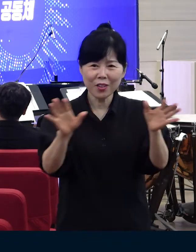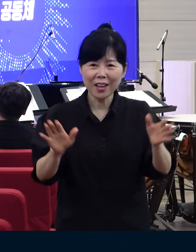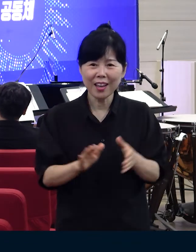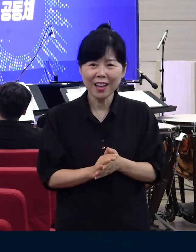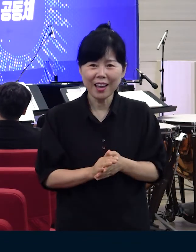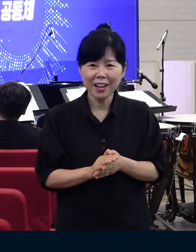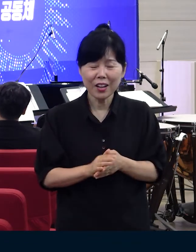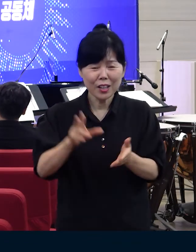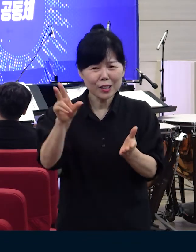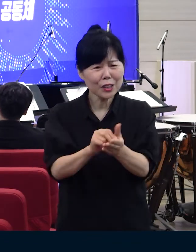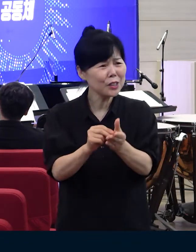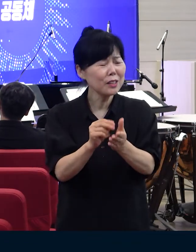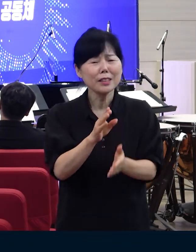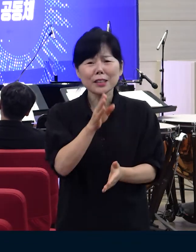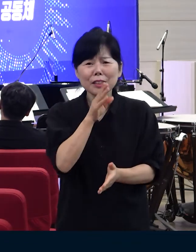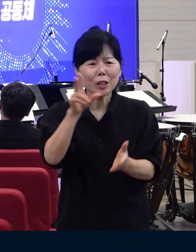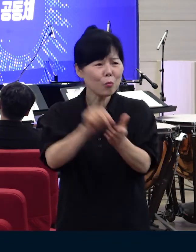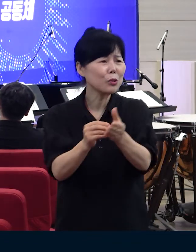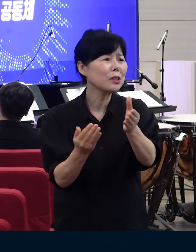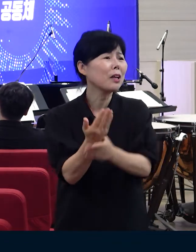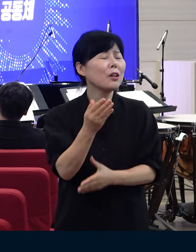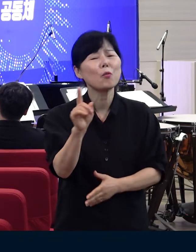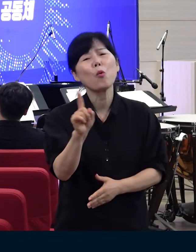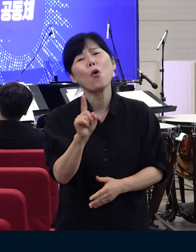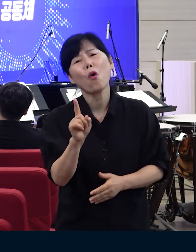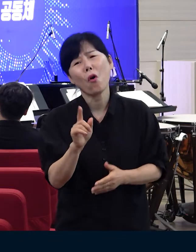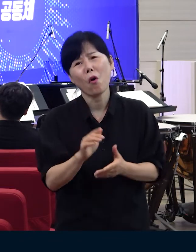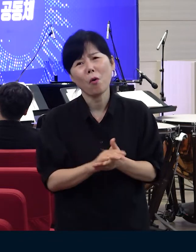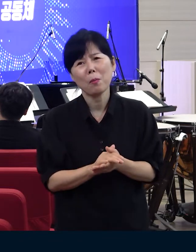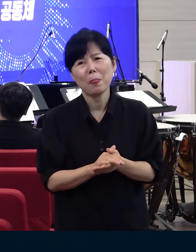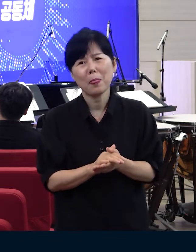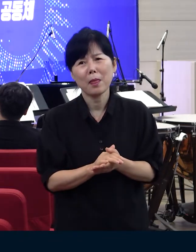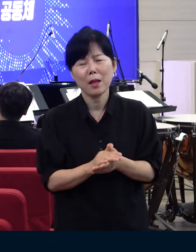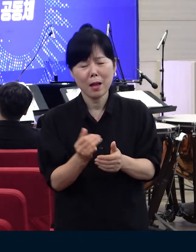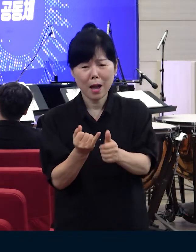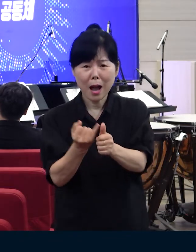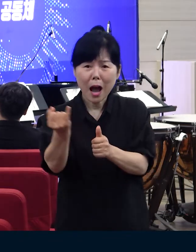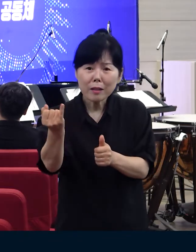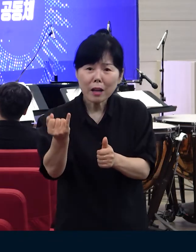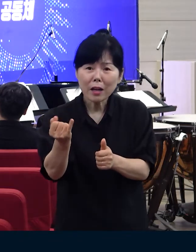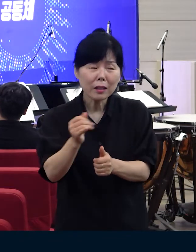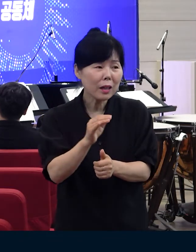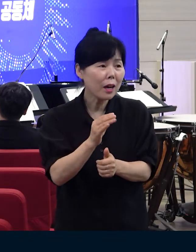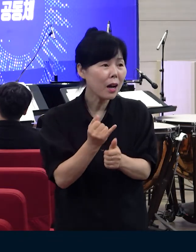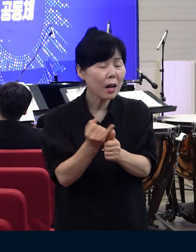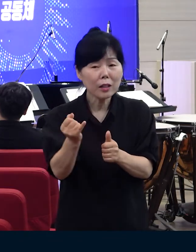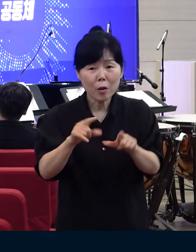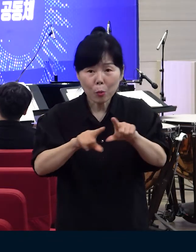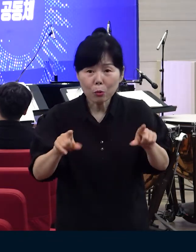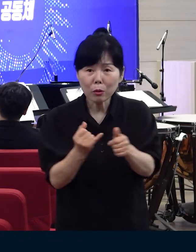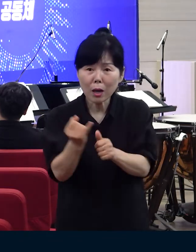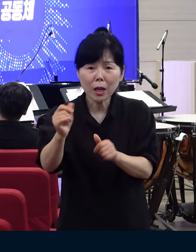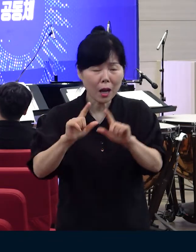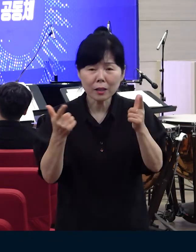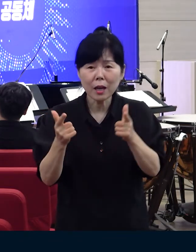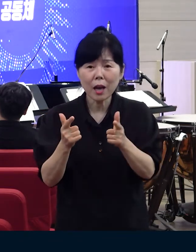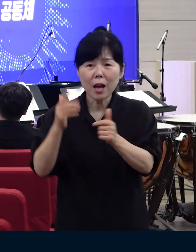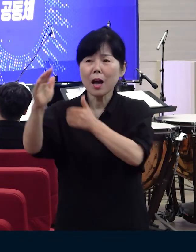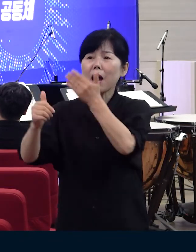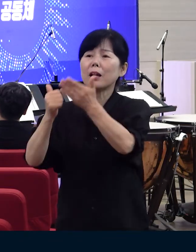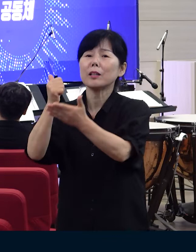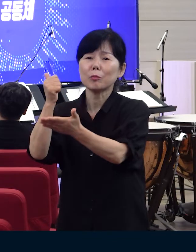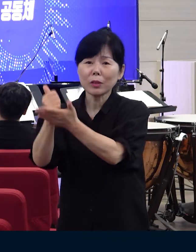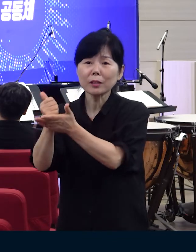진짜 문제가 되는 게 뭐냐, 이게 정말 심각한 게 뭐가 문제냐면요, 그 아내가 그냥 아내가 아니죠. 바로 그 아내가